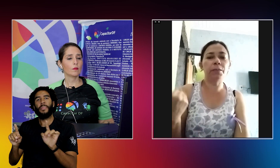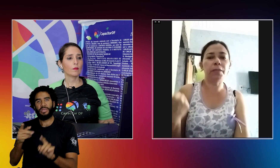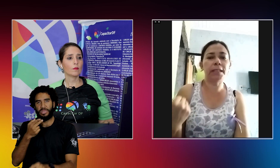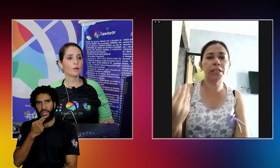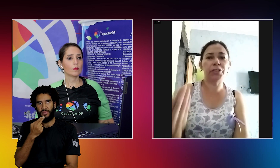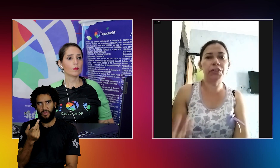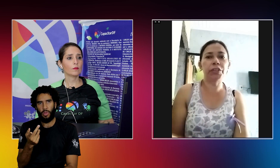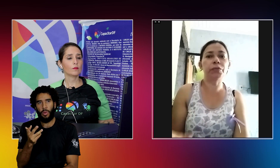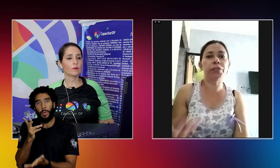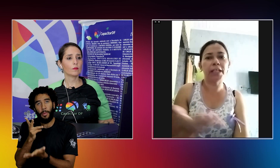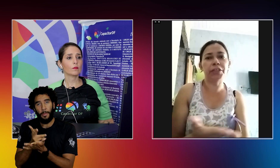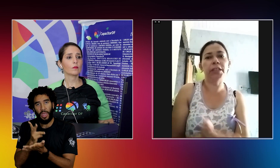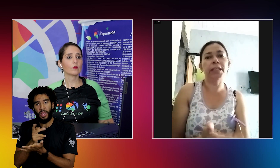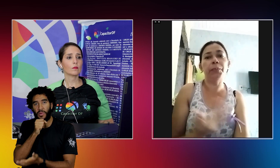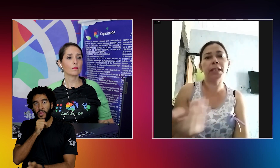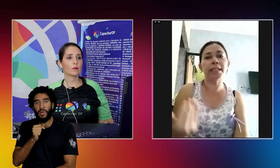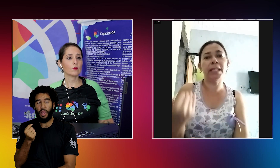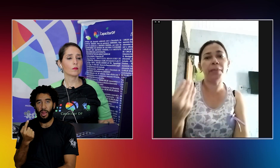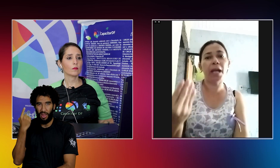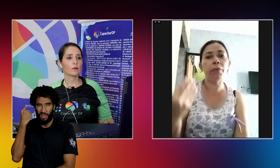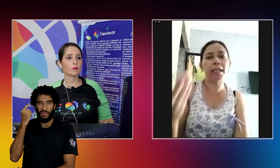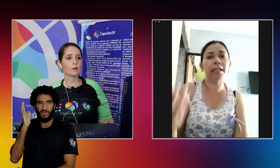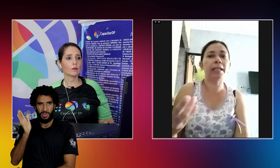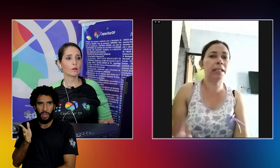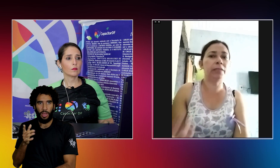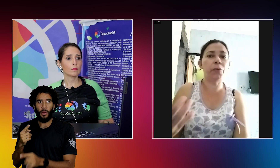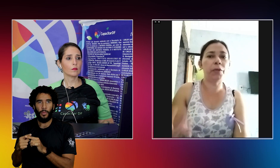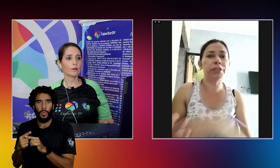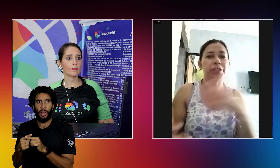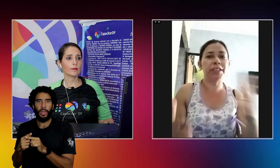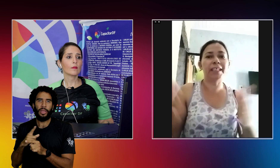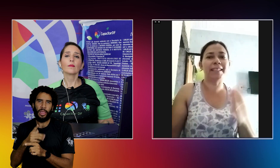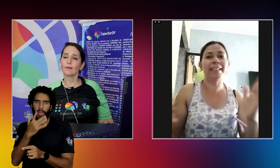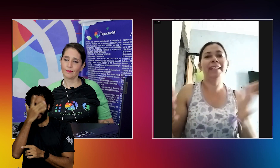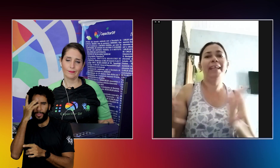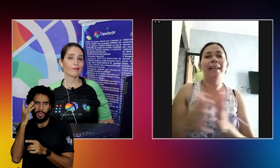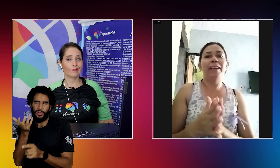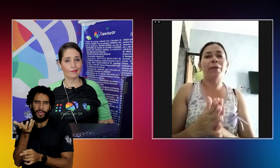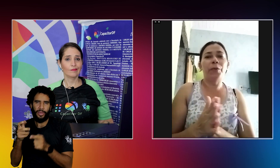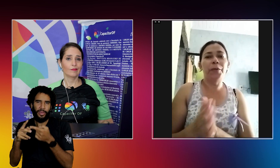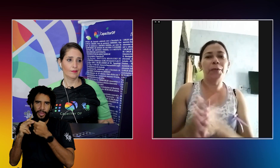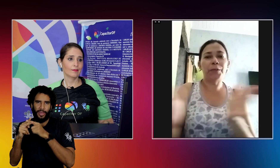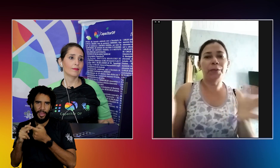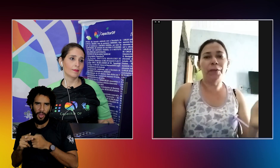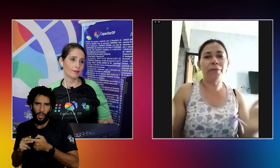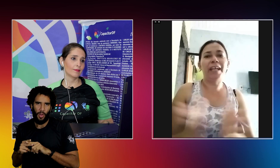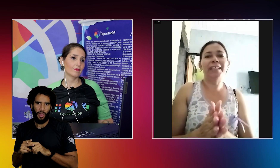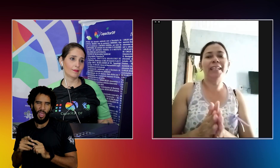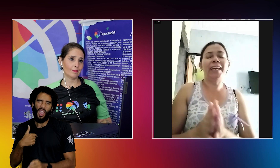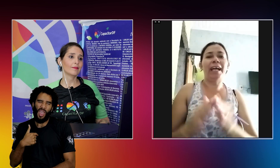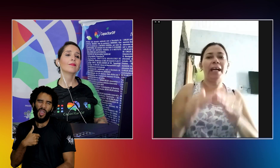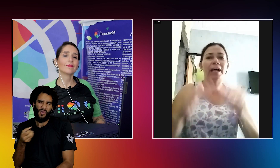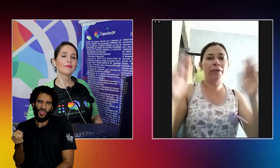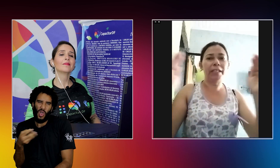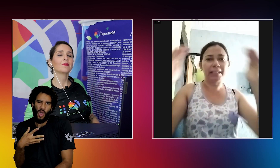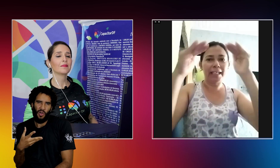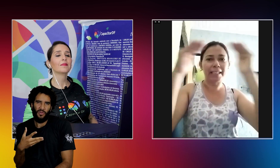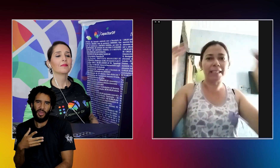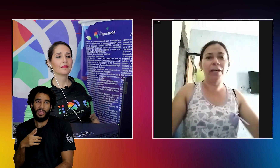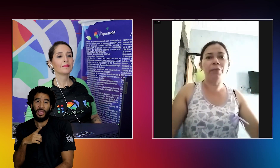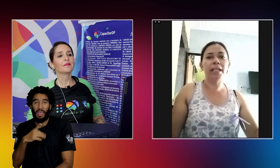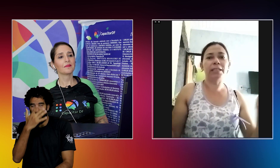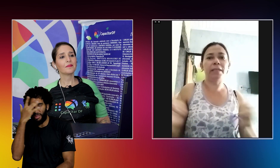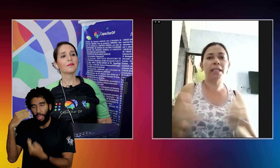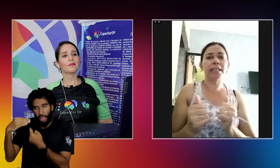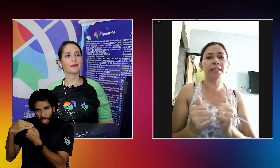que seja antigo, já tinha, né? Porque sempre há alguém querendo corrigir, assim, como eu sou novata, né? A orientação,